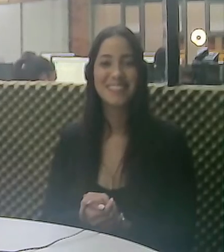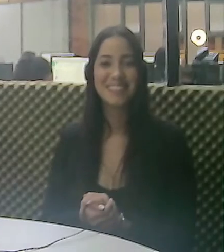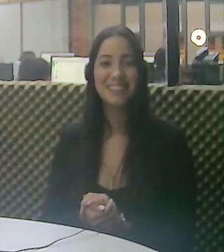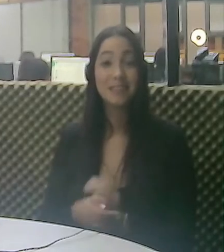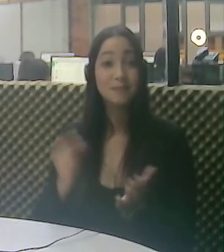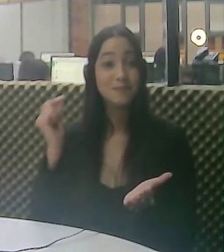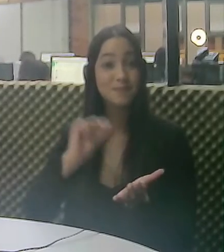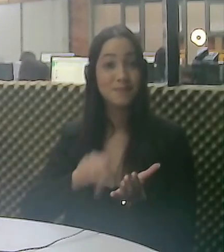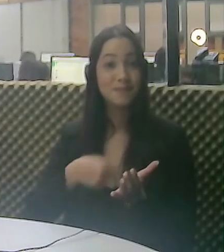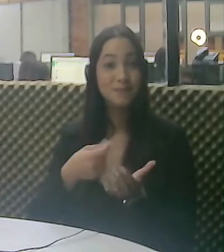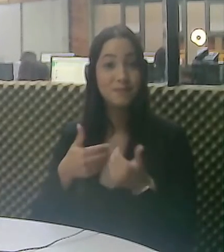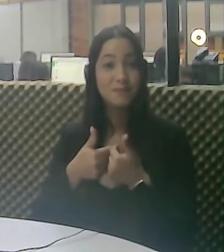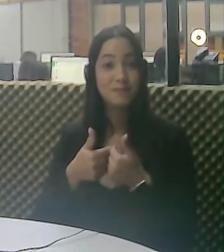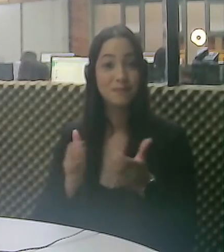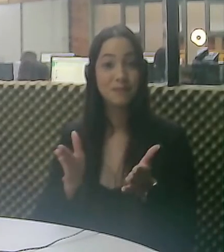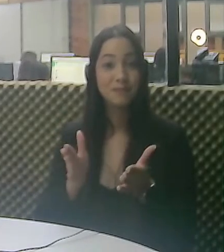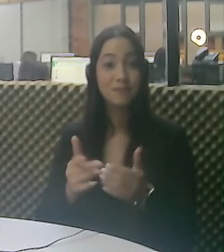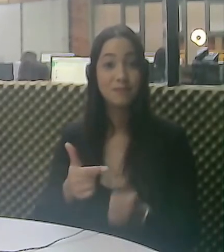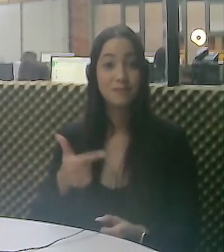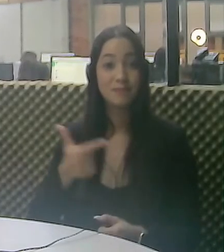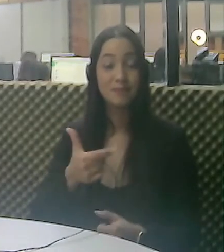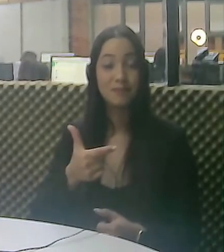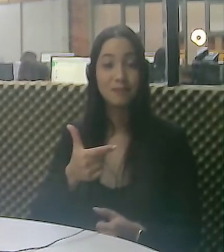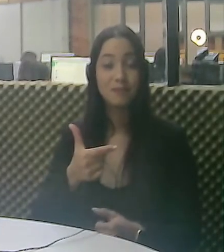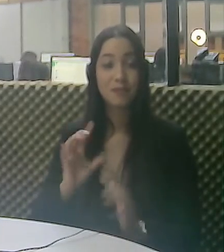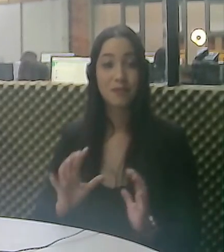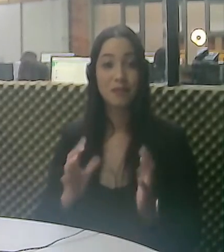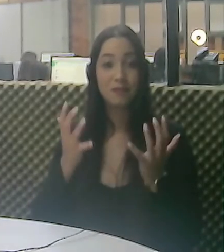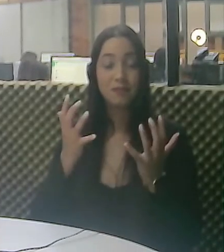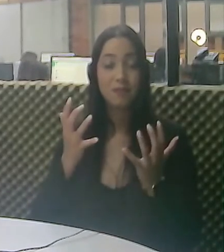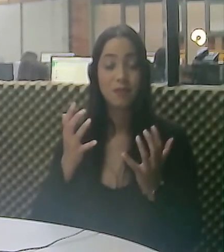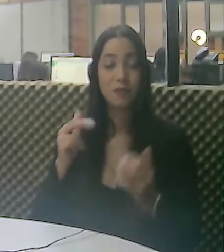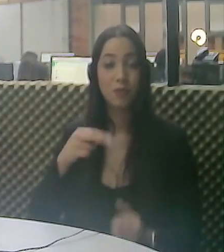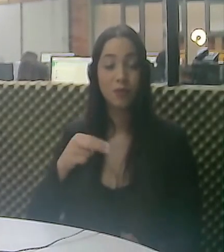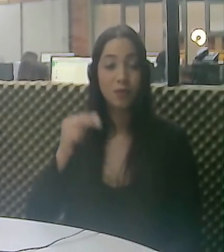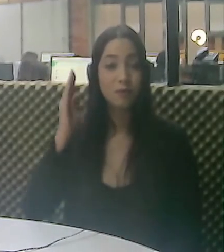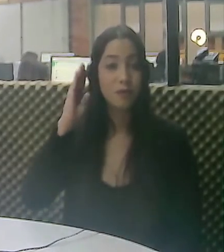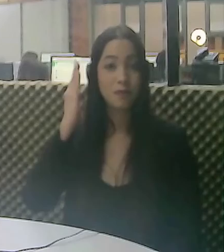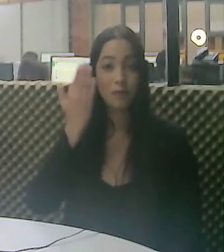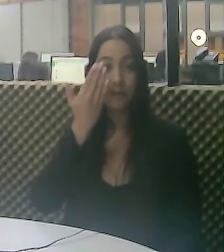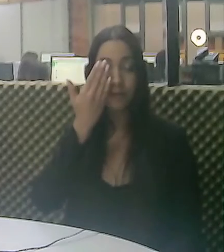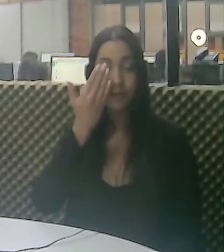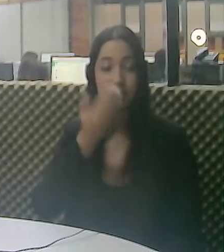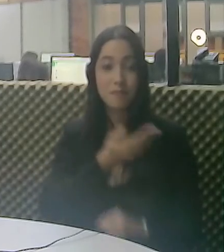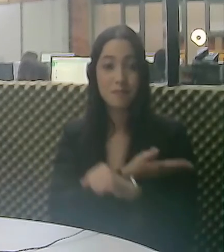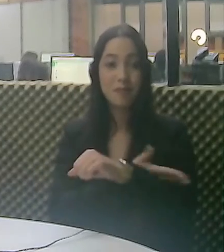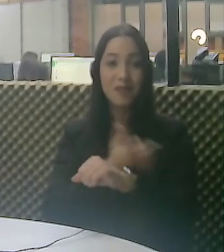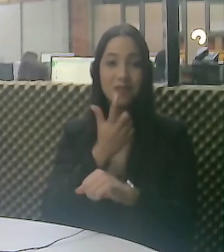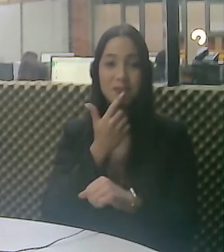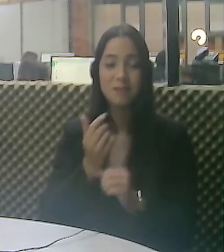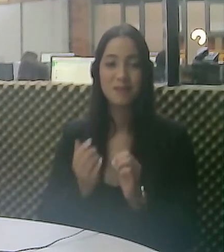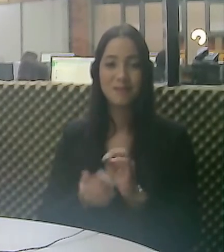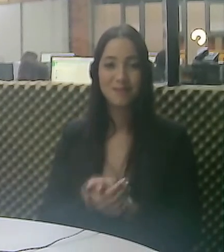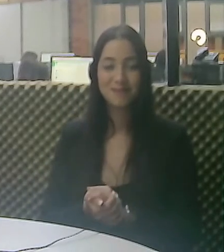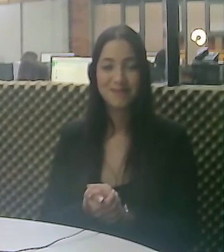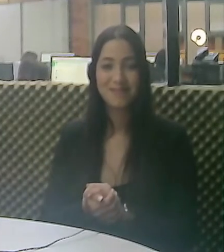inscrições seguem abertas para o segundo fórum Novembro branco e vermelho sobre surdo cegueira